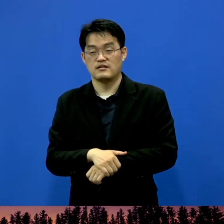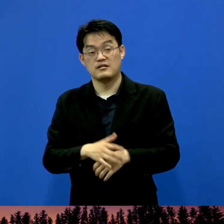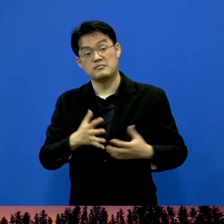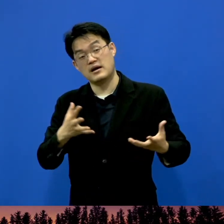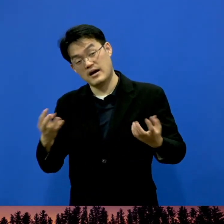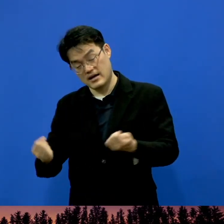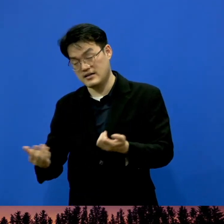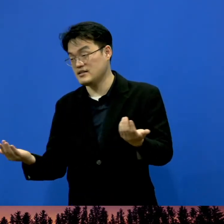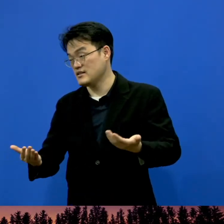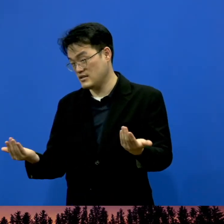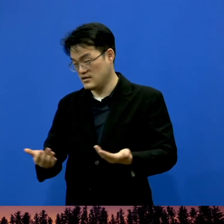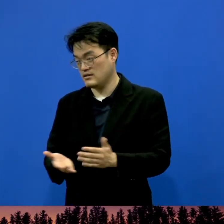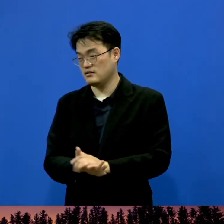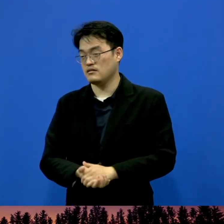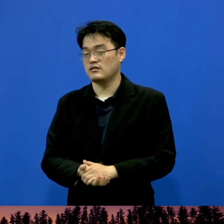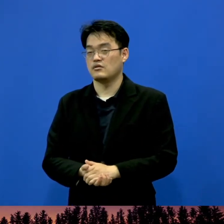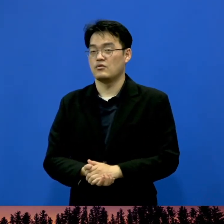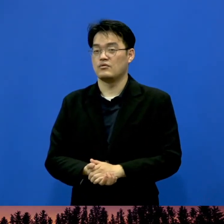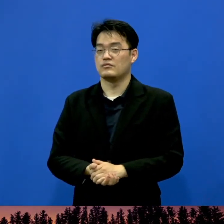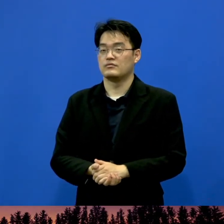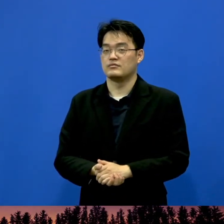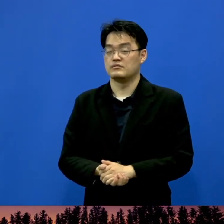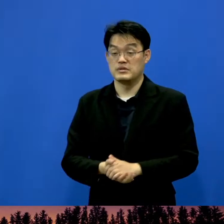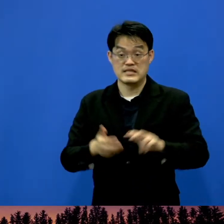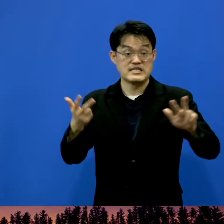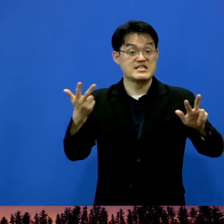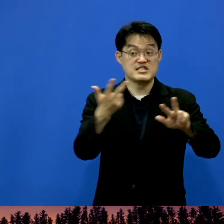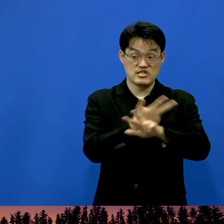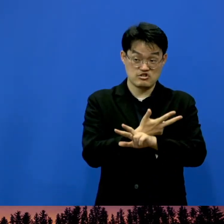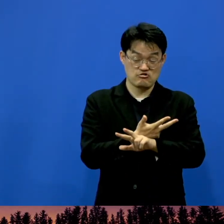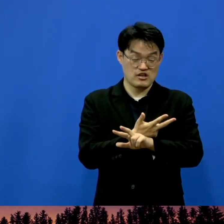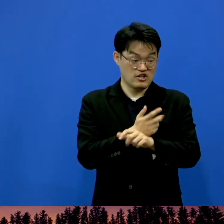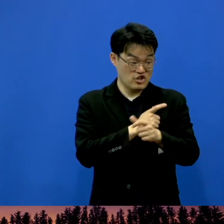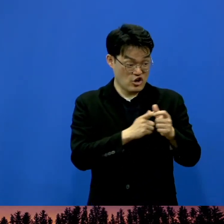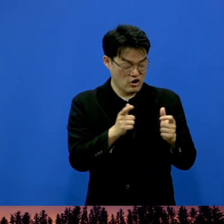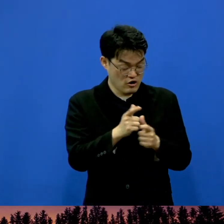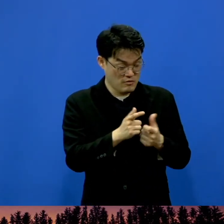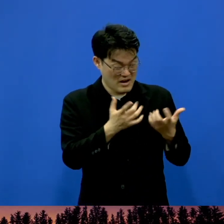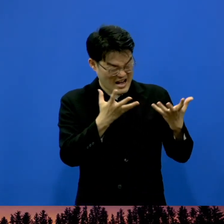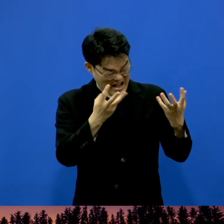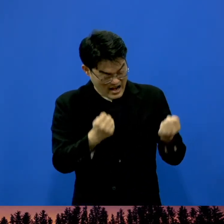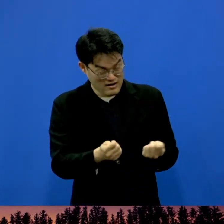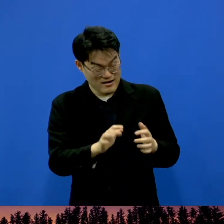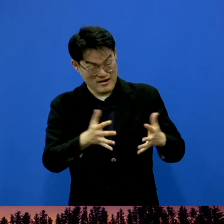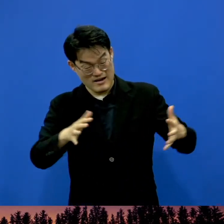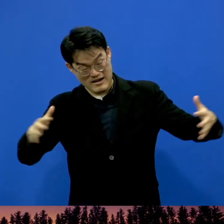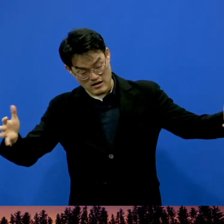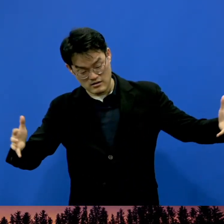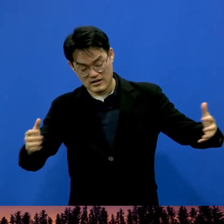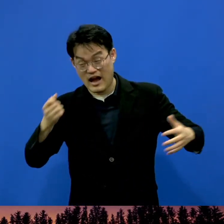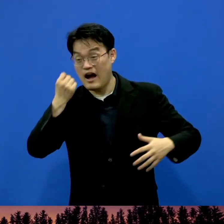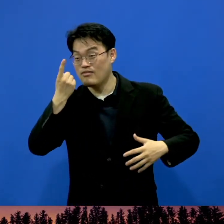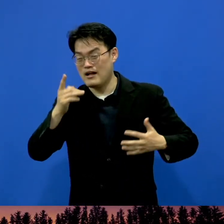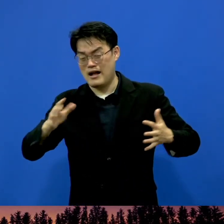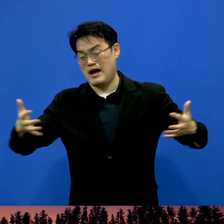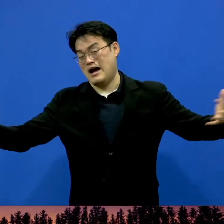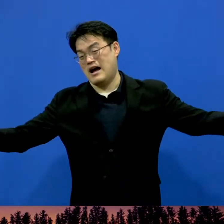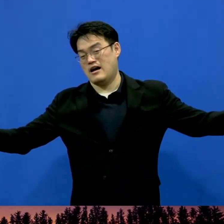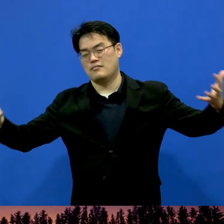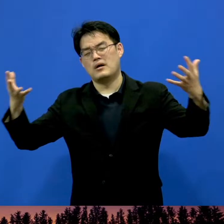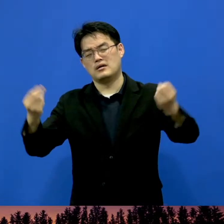수 있어요. 예, 일주일이면요 어마어마한 시간이에요. 한 달 엄청난